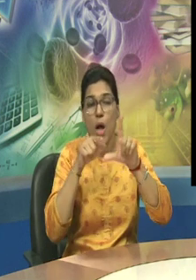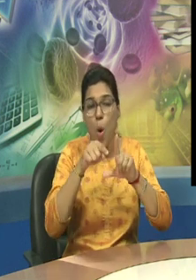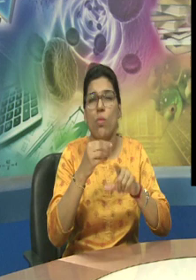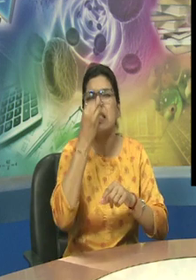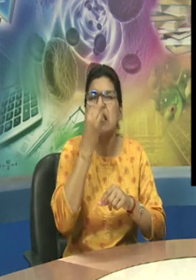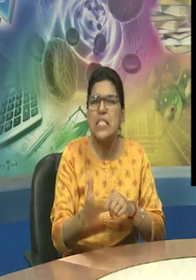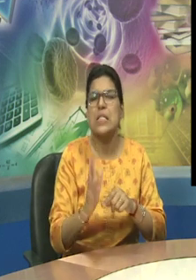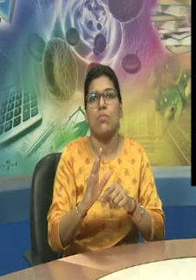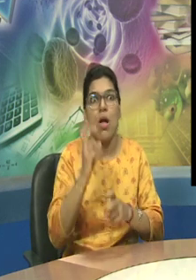सरल भाषा में